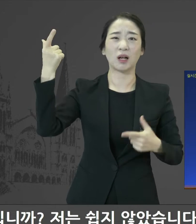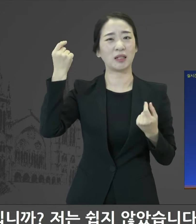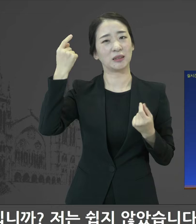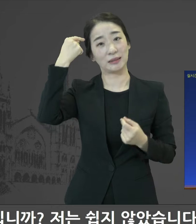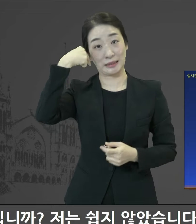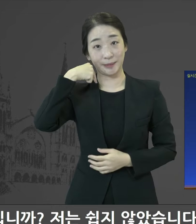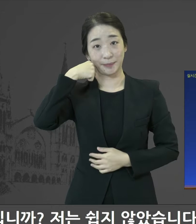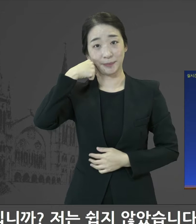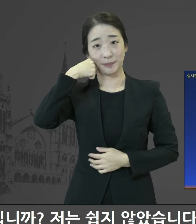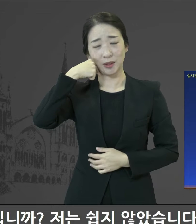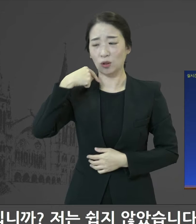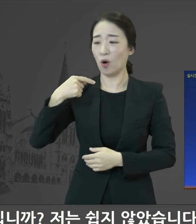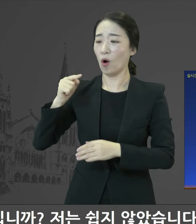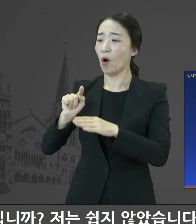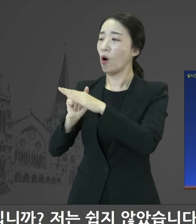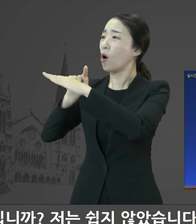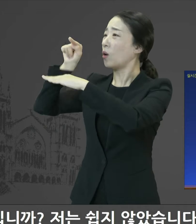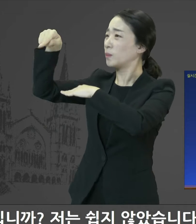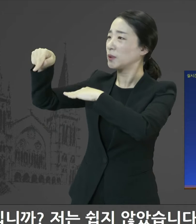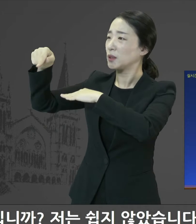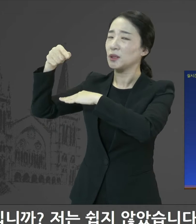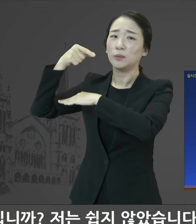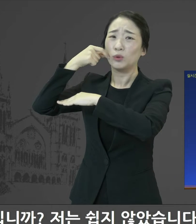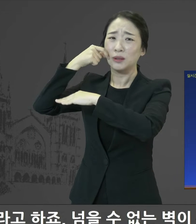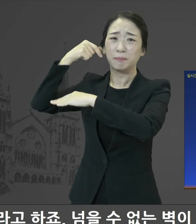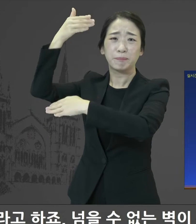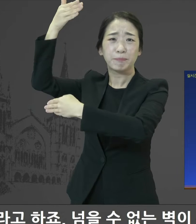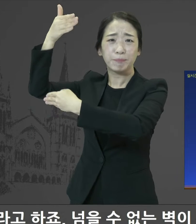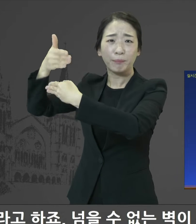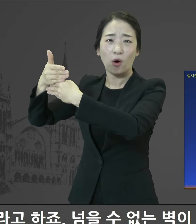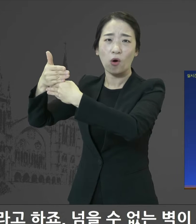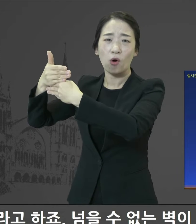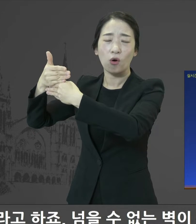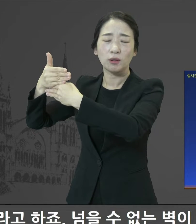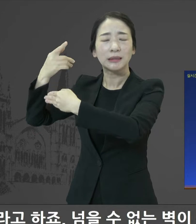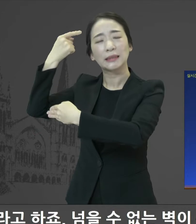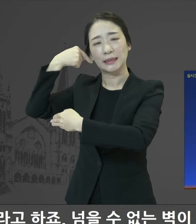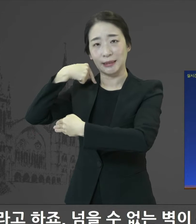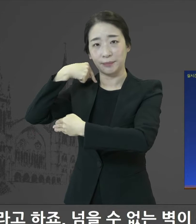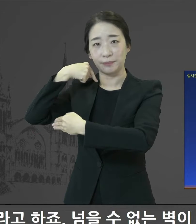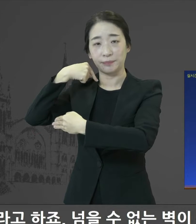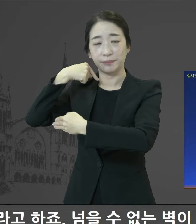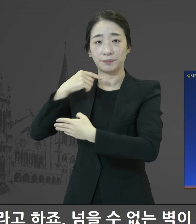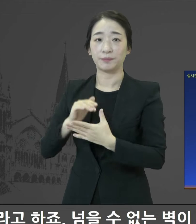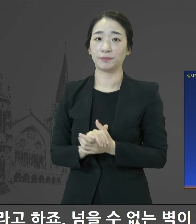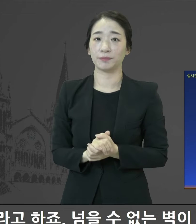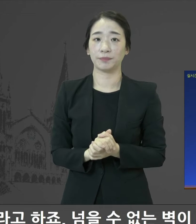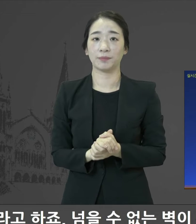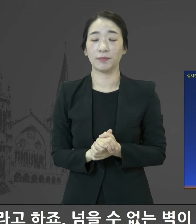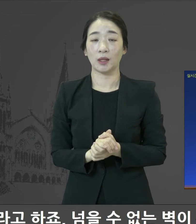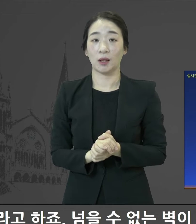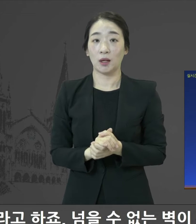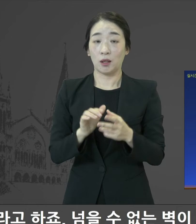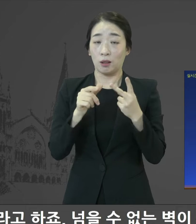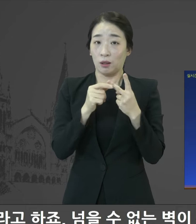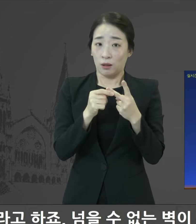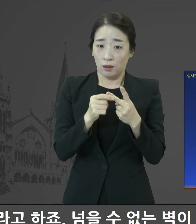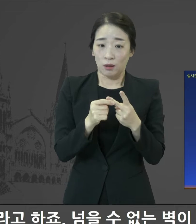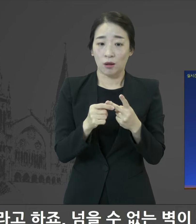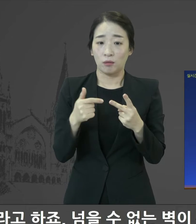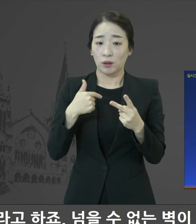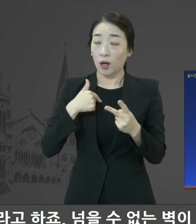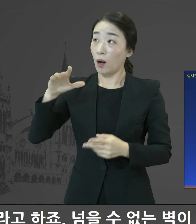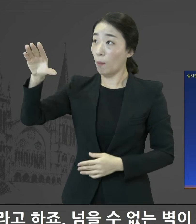없는 벽이 존재하는데 어떻게 피조물이 창조주를 본받을 수 있을까? 또 한 가지, 본받으려면 볼 수